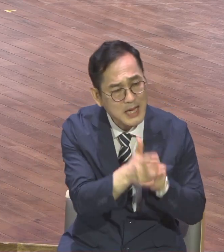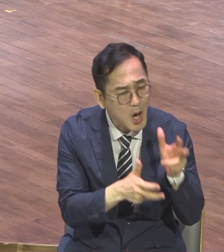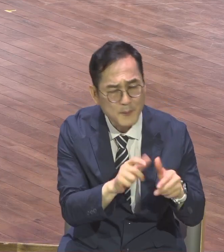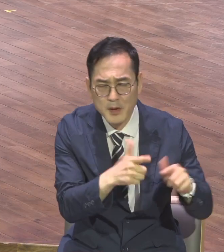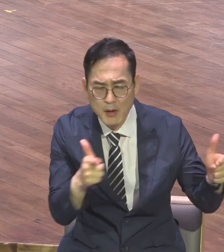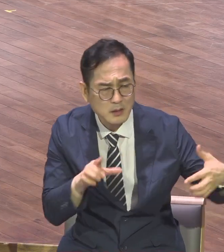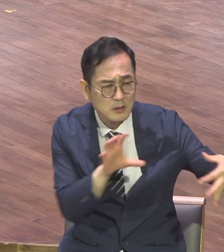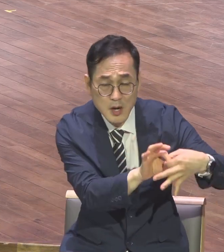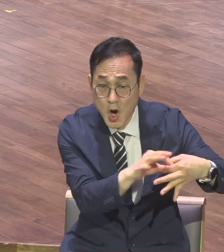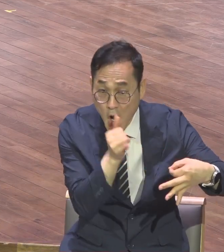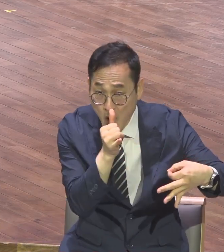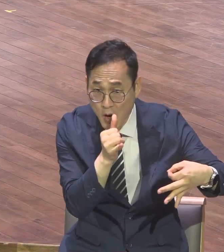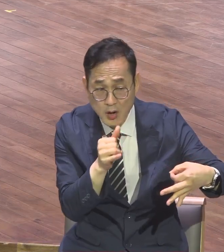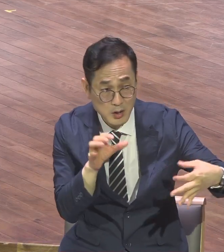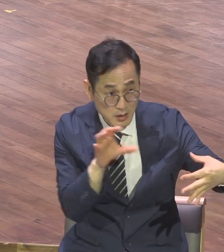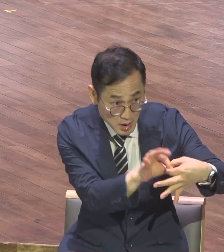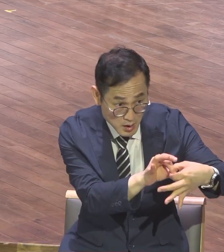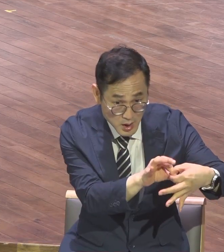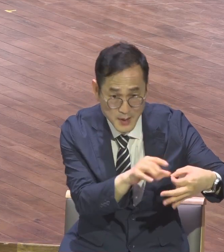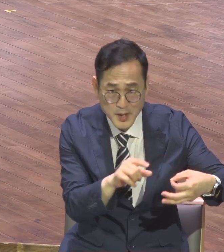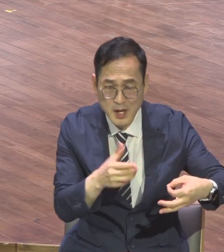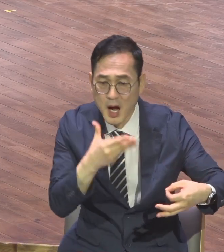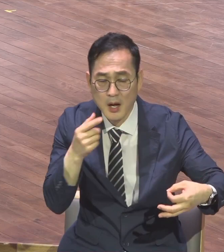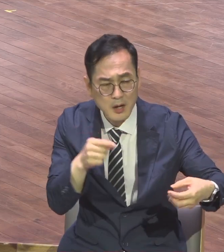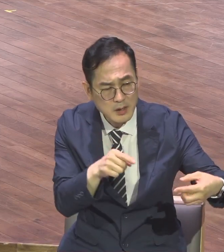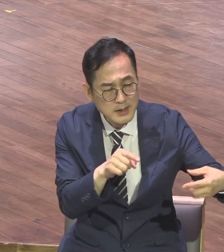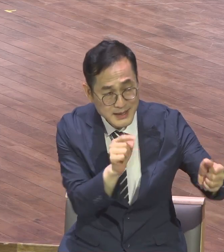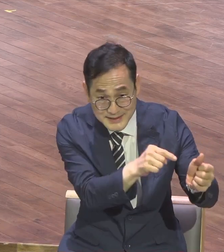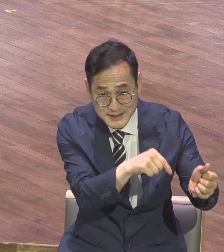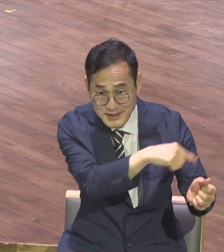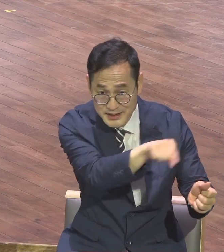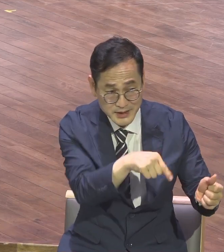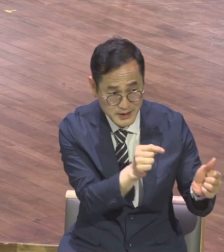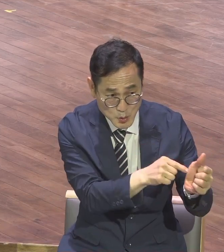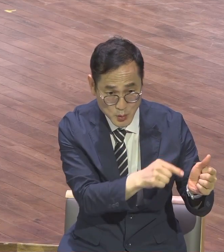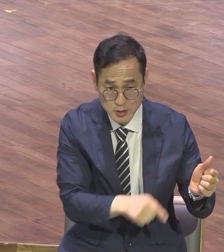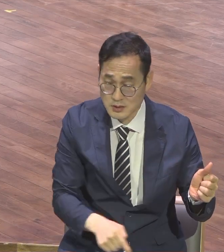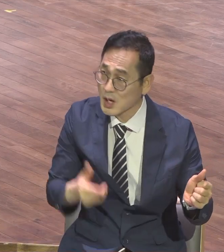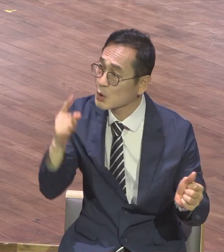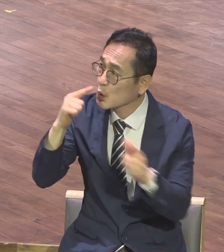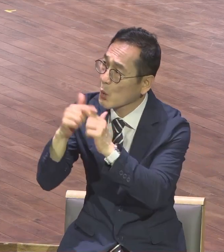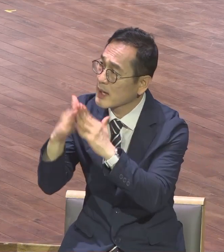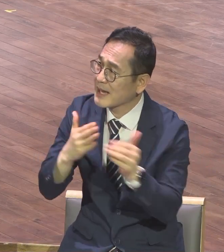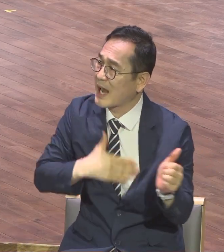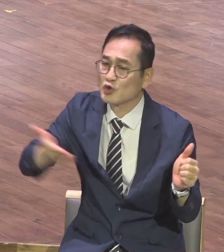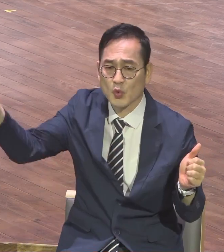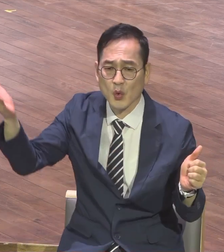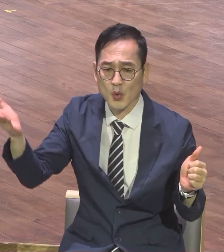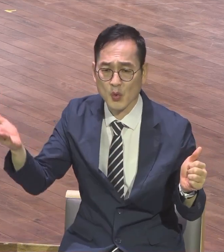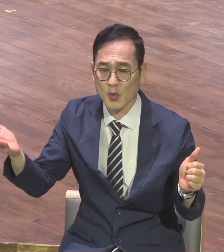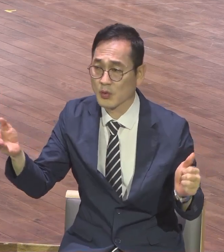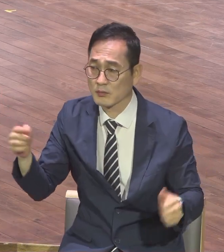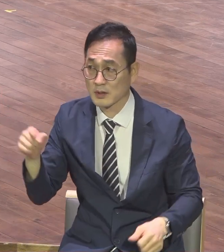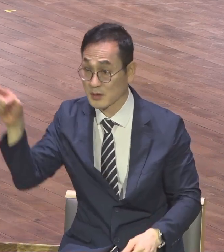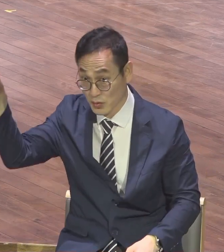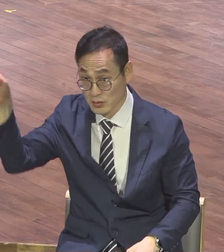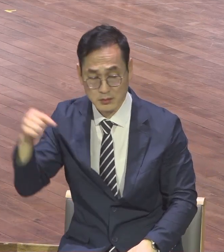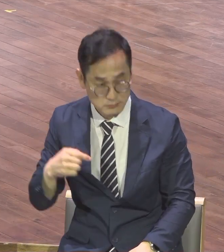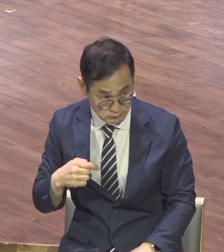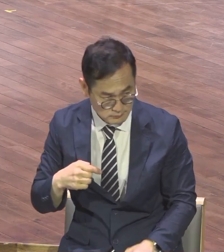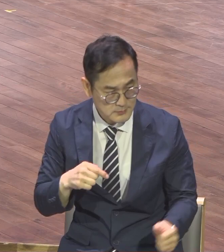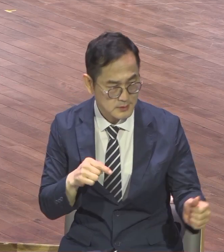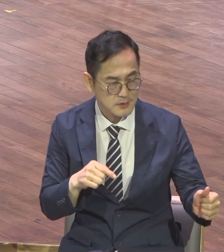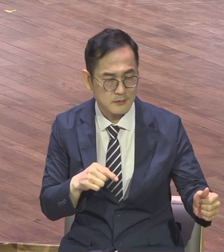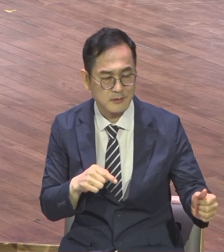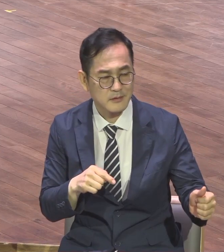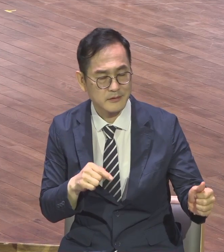실제로 공유를 해야 됩니다. 공유. 해외에 접촉점이 있으면 해외에 나가 있는 750만